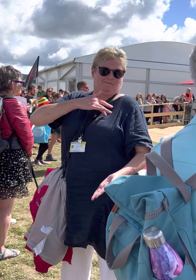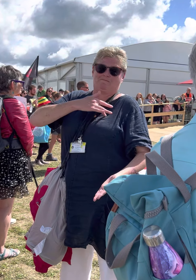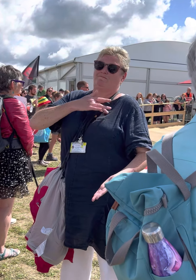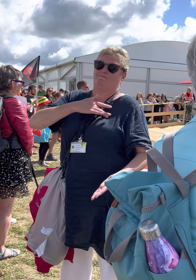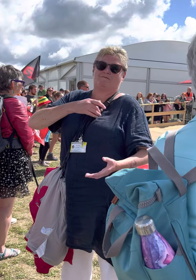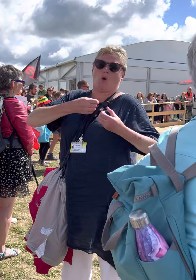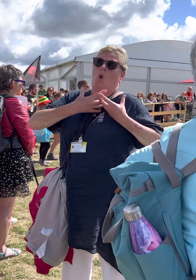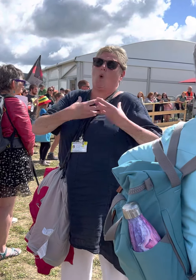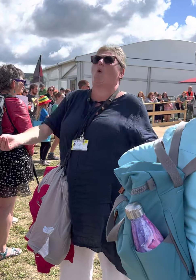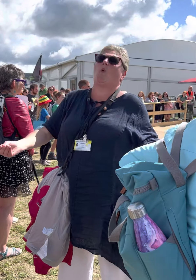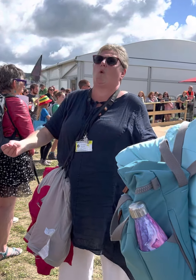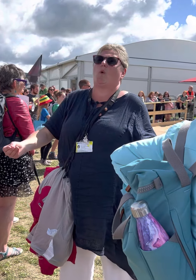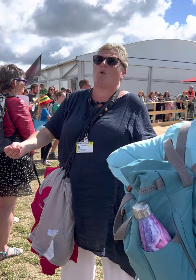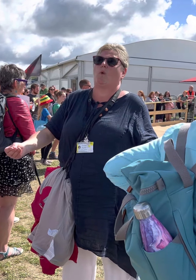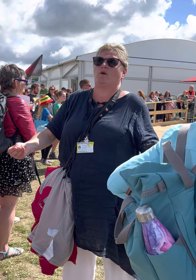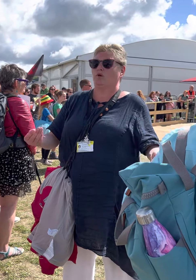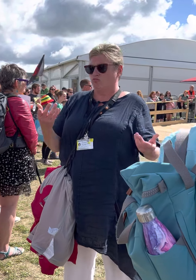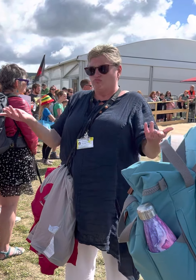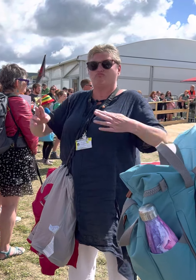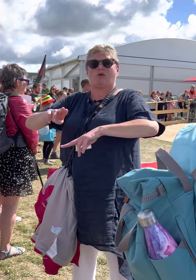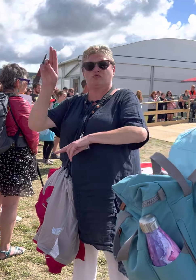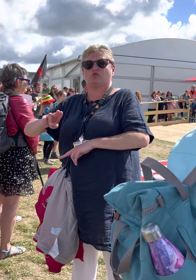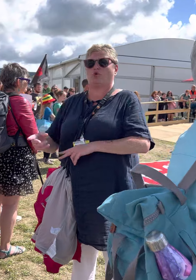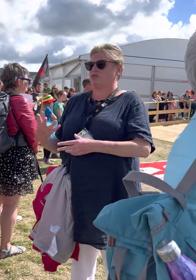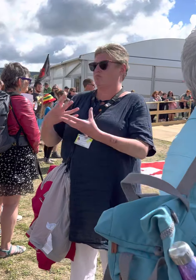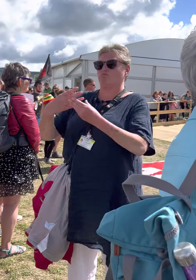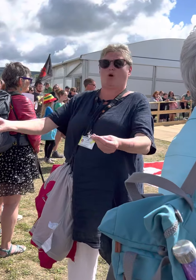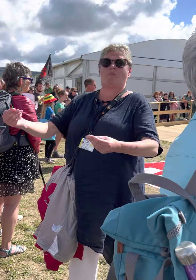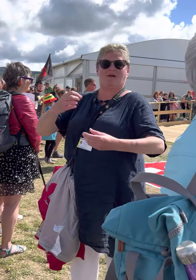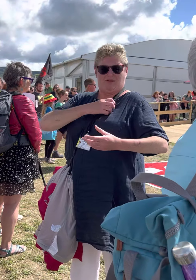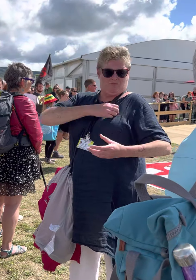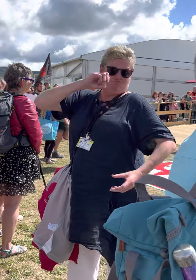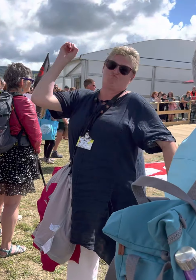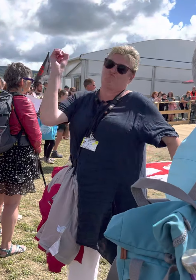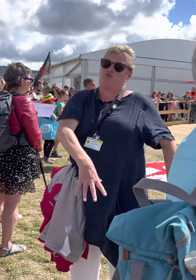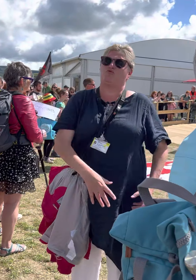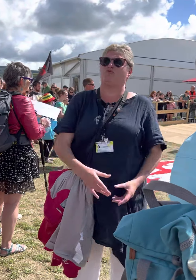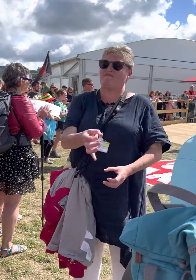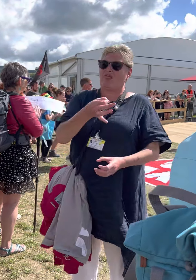da chi'n cael ysgolion, da chi'n torri allan calon pentre.